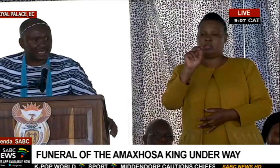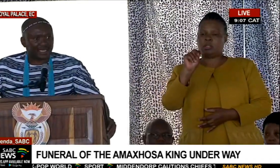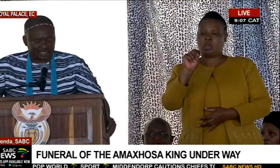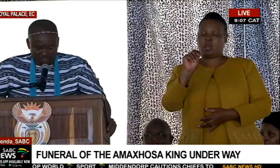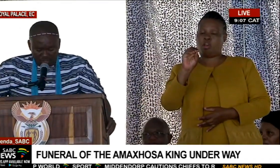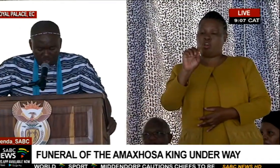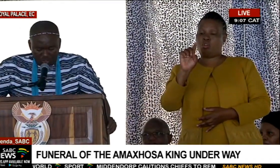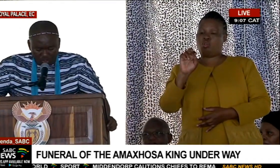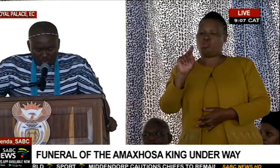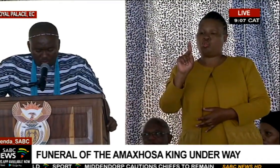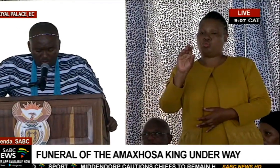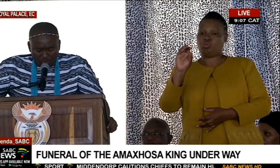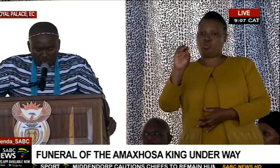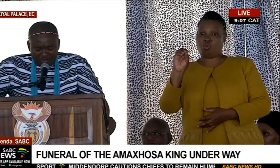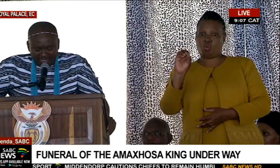ndazise